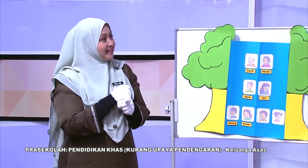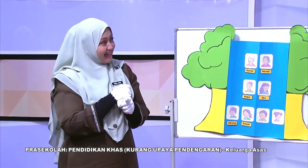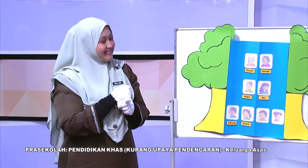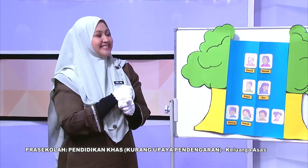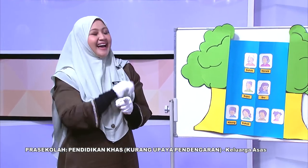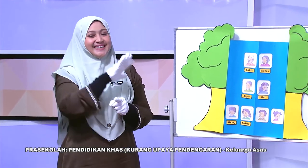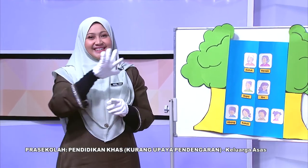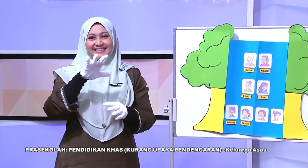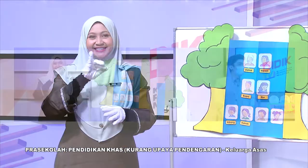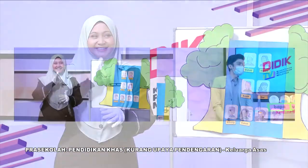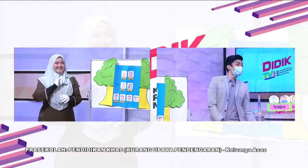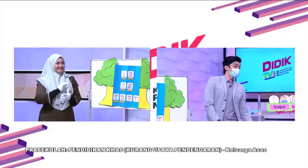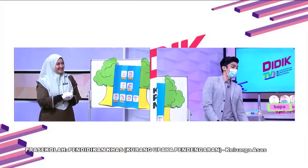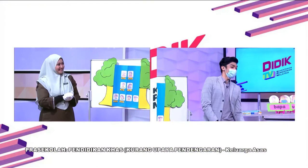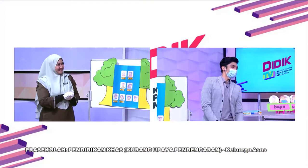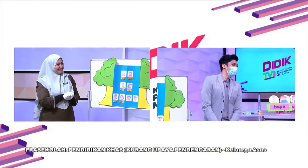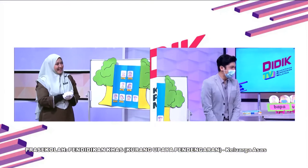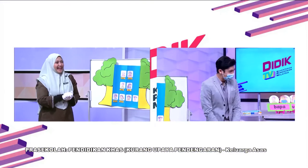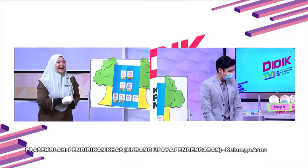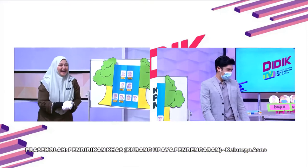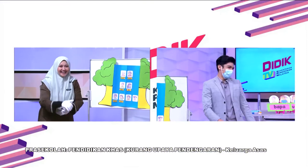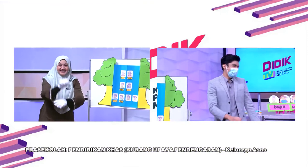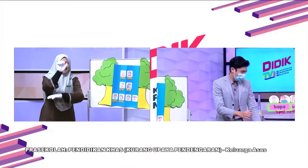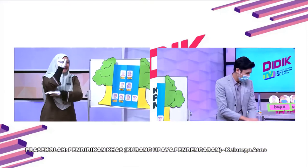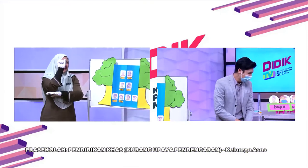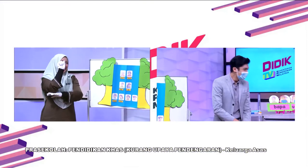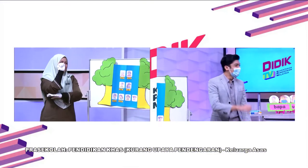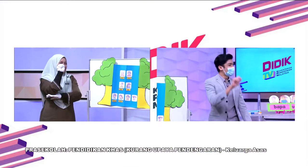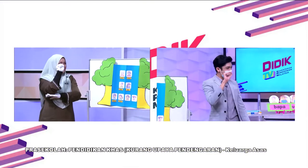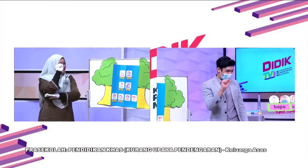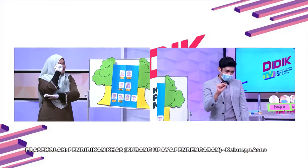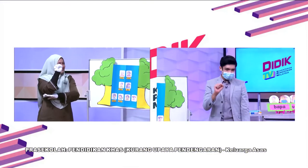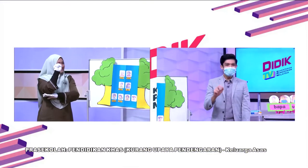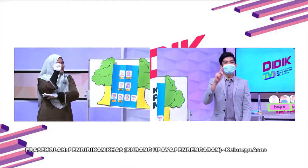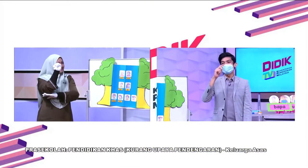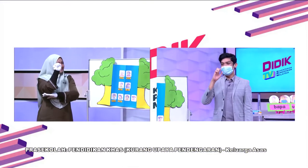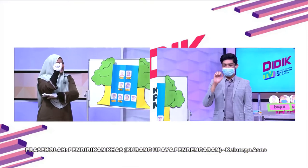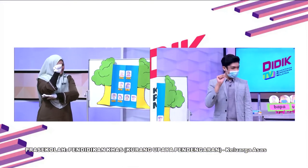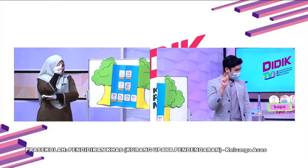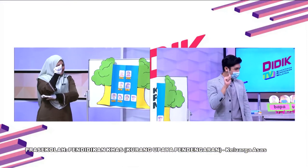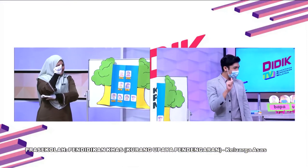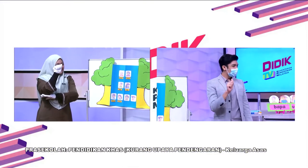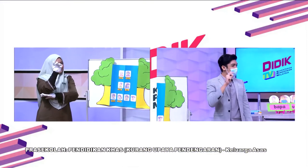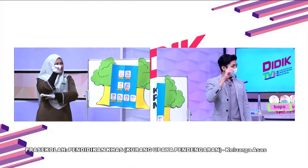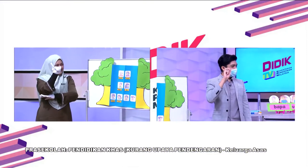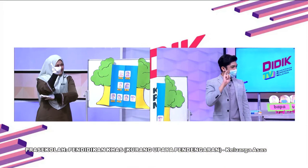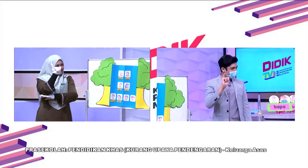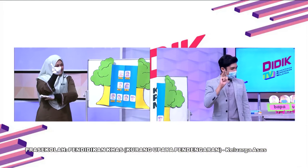itu Ajeng hahaha eh Jazz wih wih